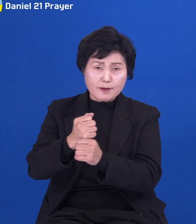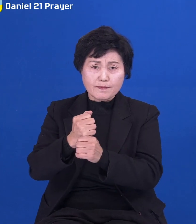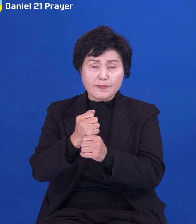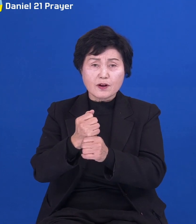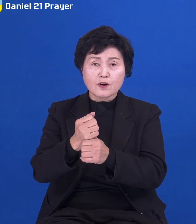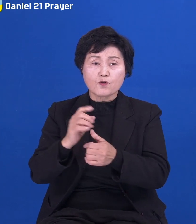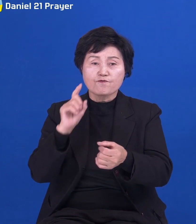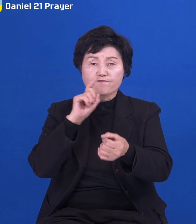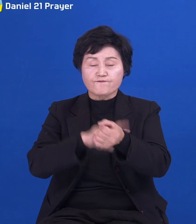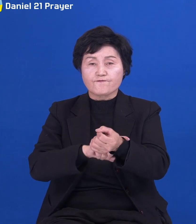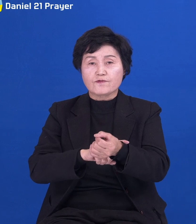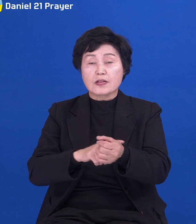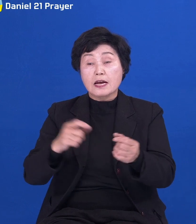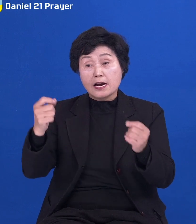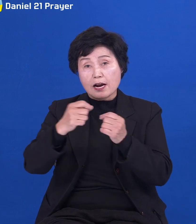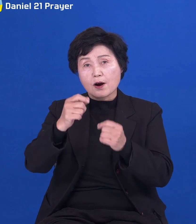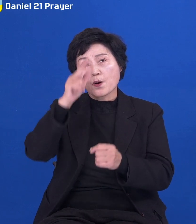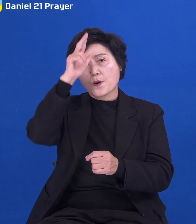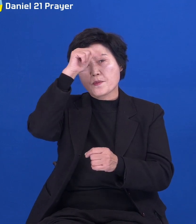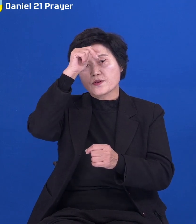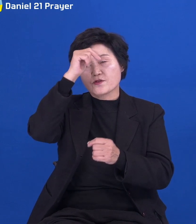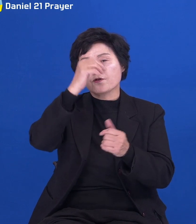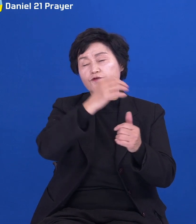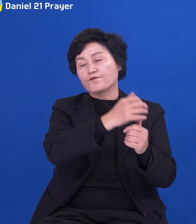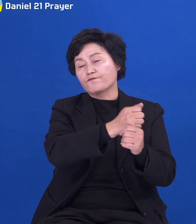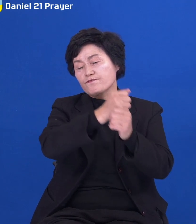인근 파출소로 연행을 했어요.